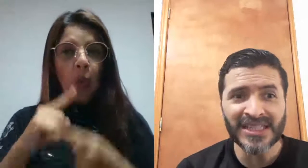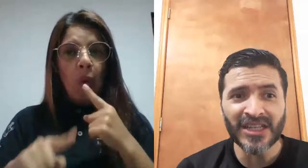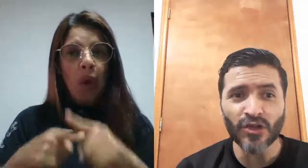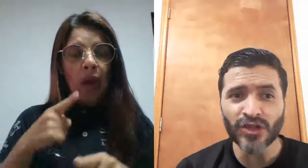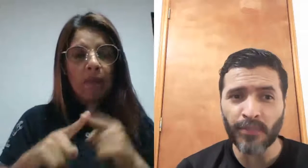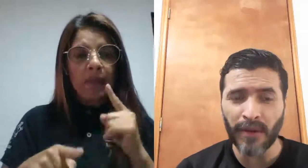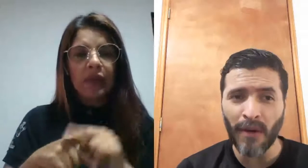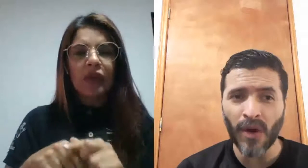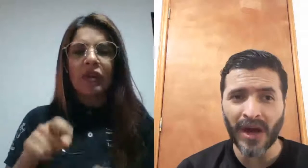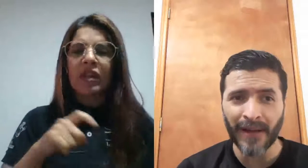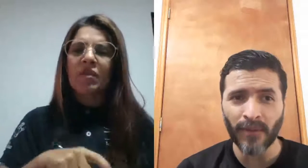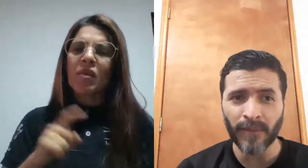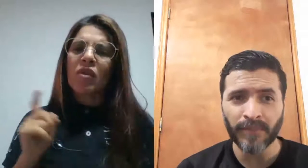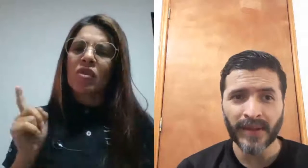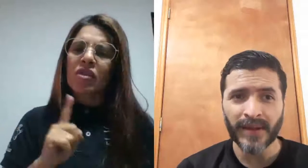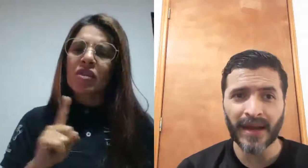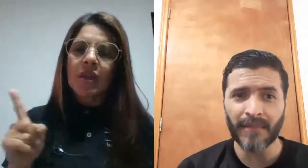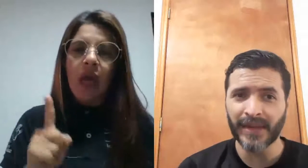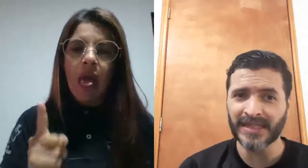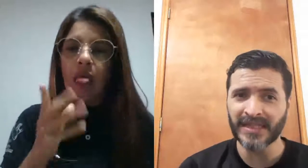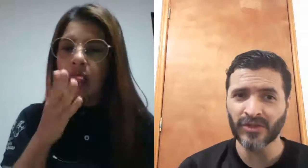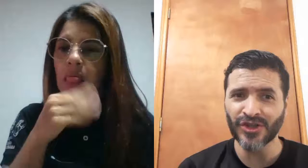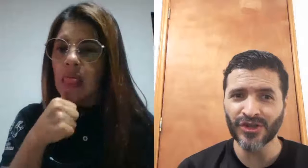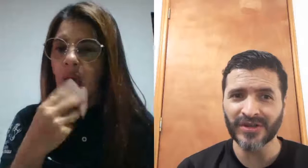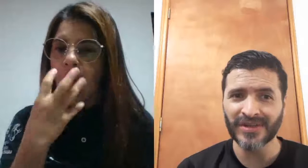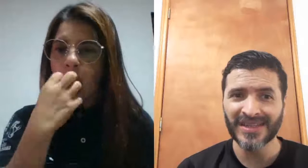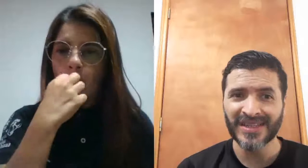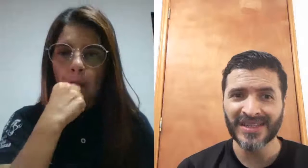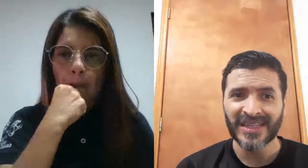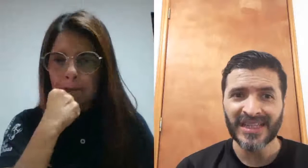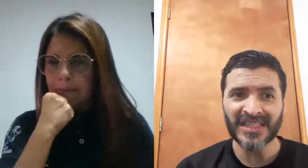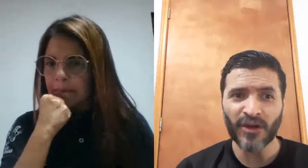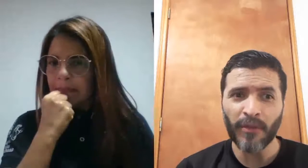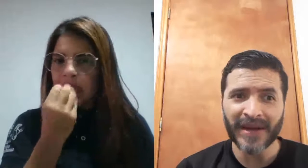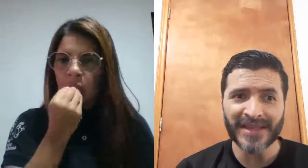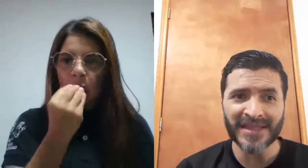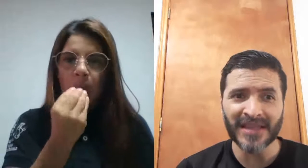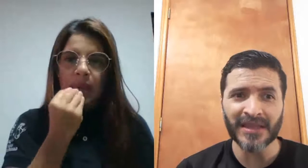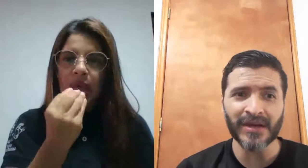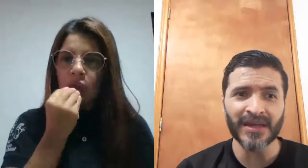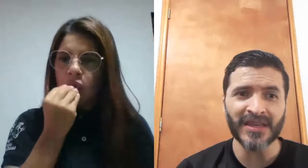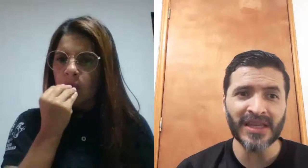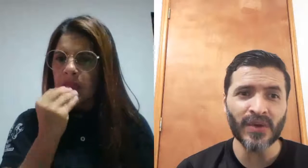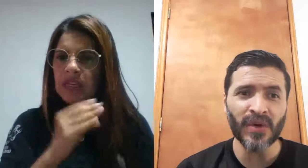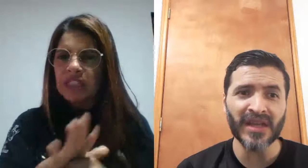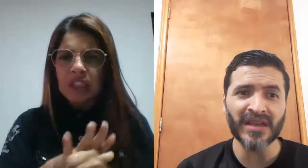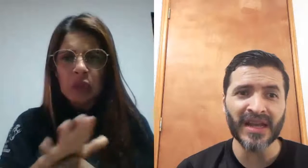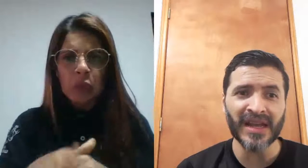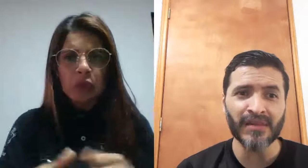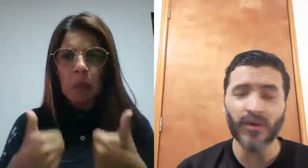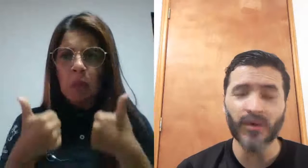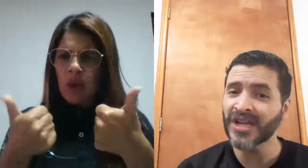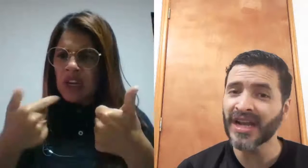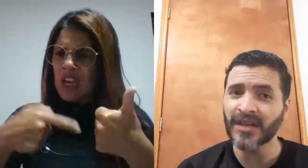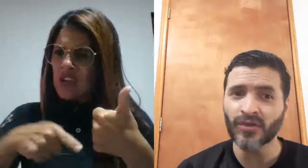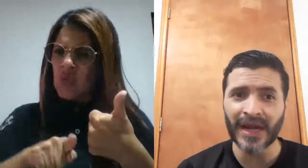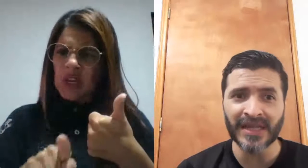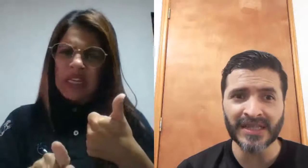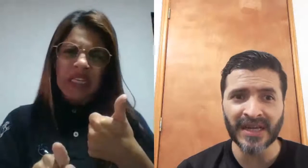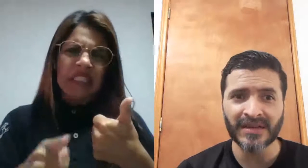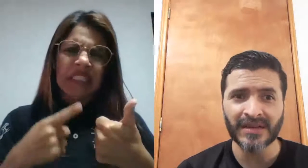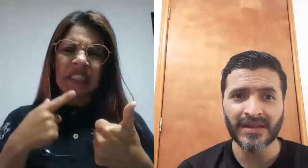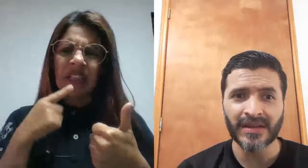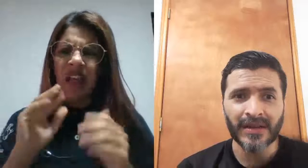durante días no se prueba bocado, cambia la situación y ya no parece tan divertido ni tan hermosa